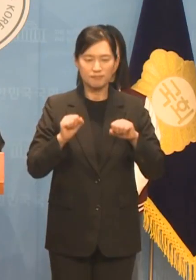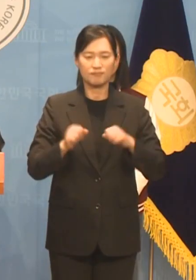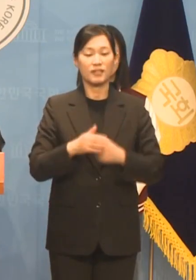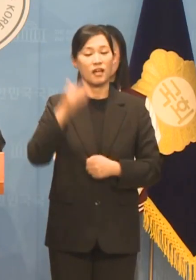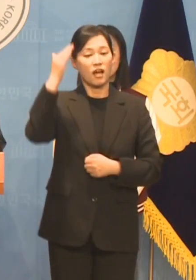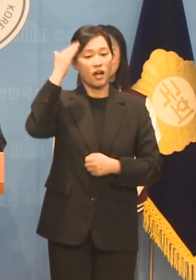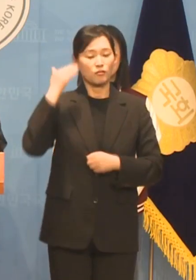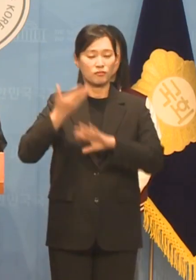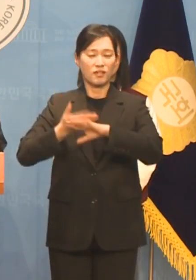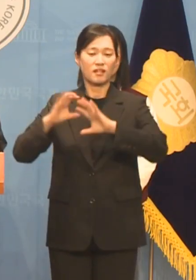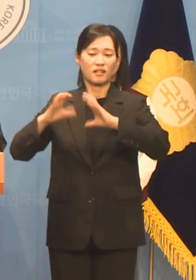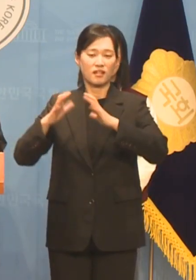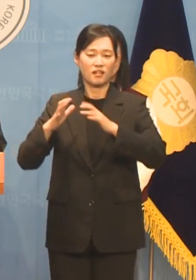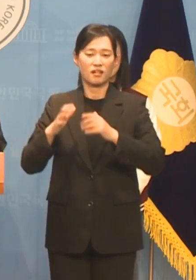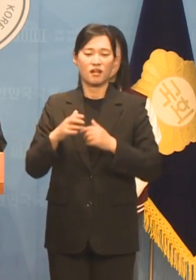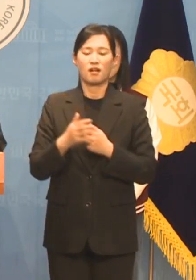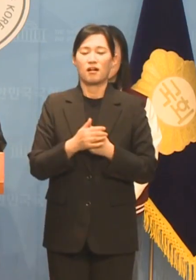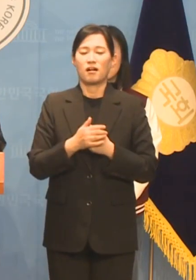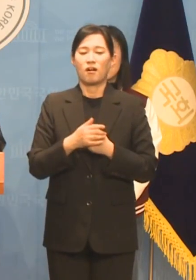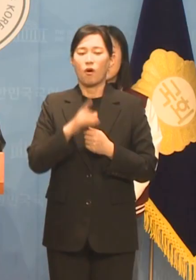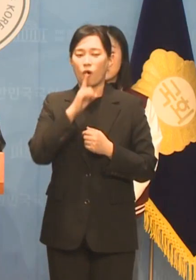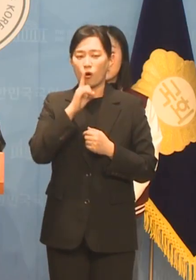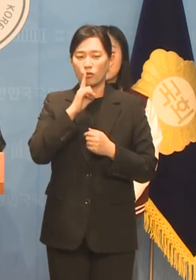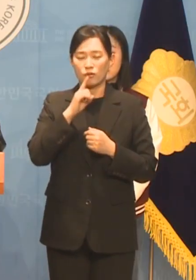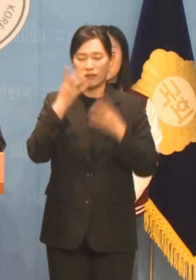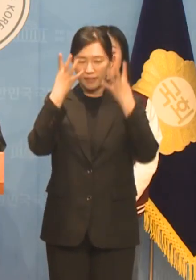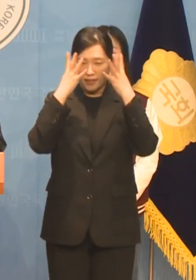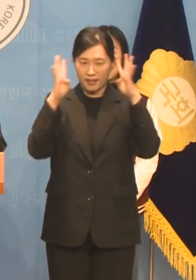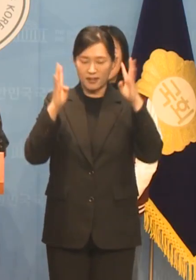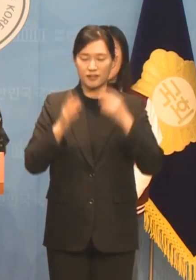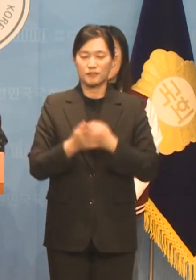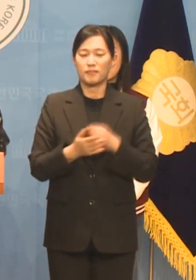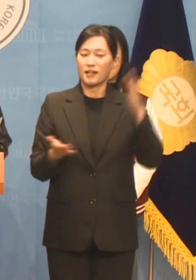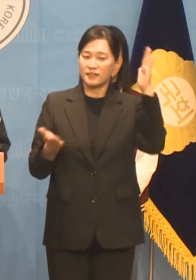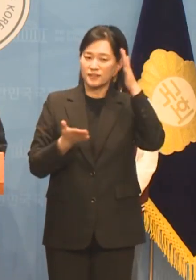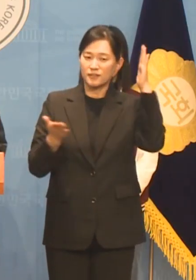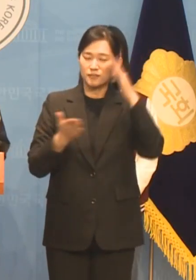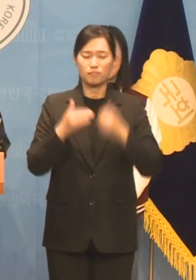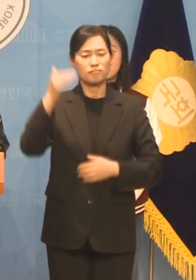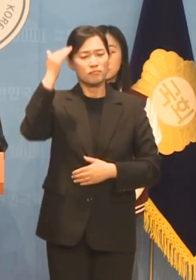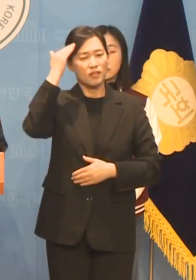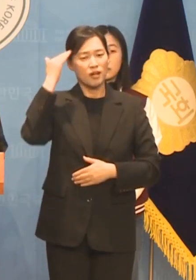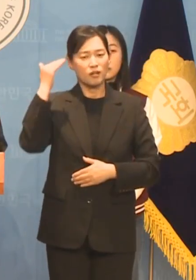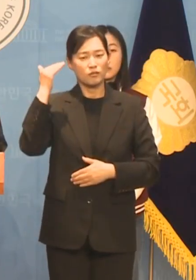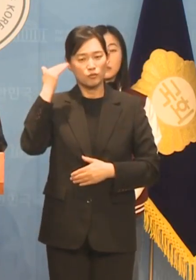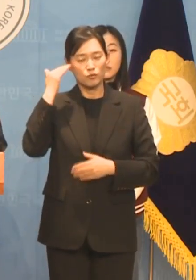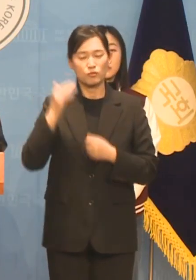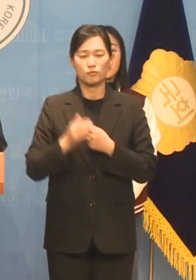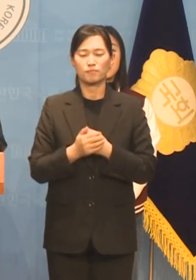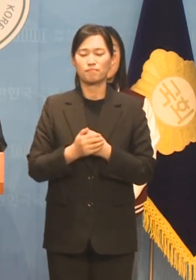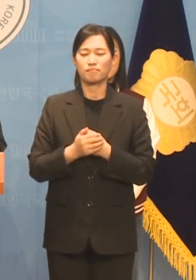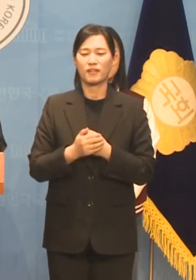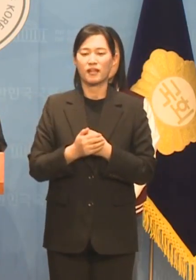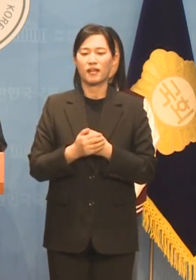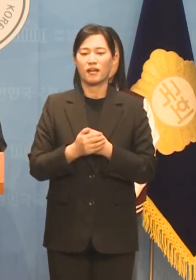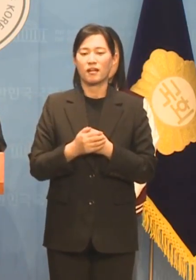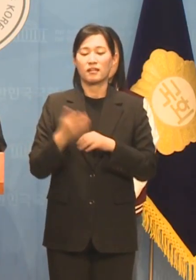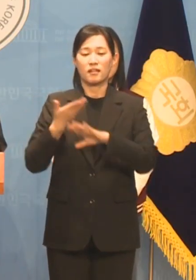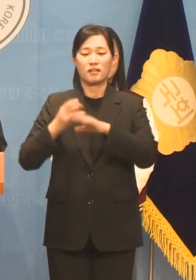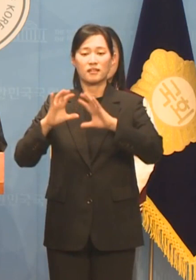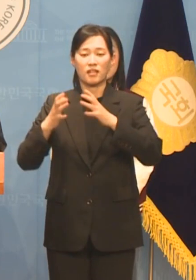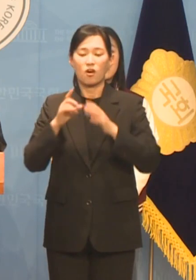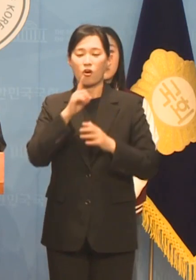안녕하십니까. 한국외국어대학교 탄핵반대 시국선언 주최자 하태원입니다. 한국외대 시국선언 당시의 상황을